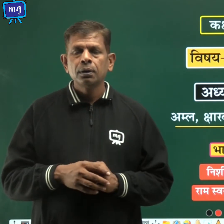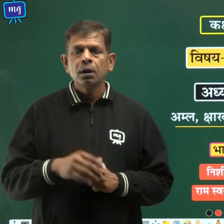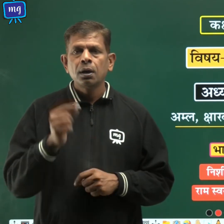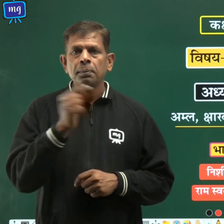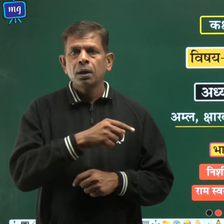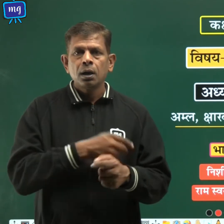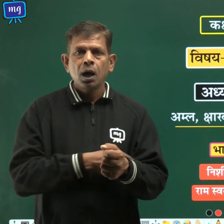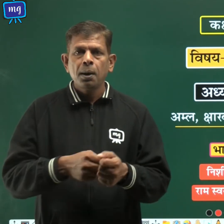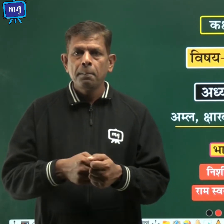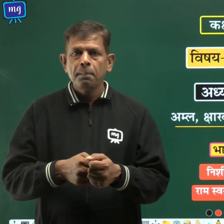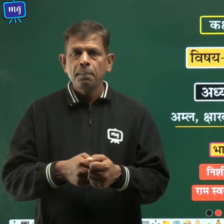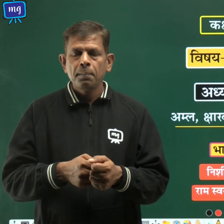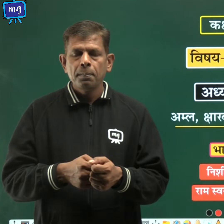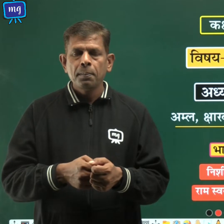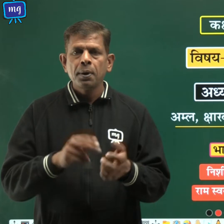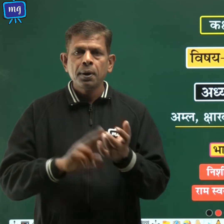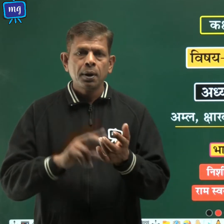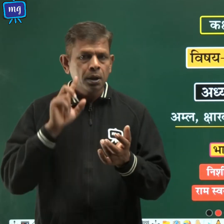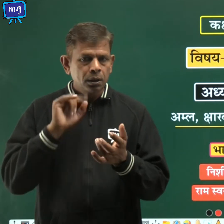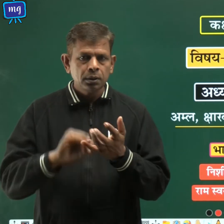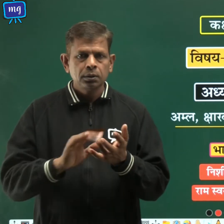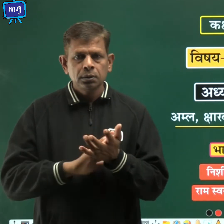मेरा नाम निशी अरोड़ा है